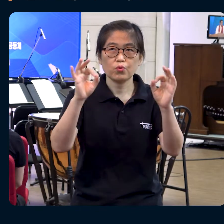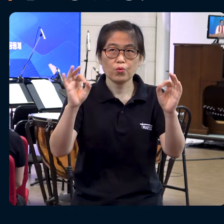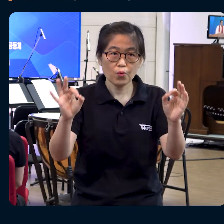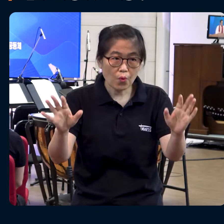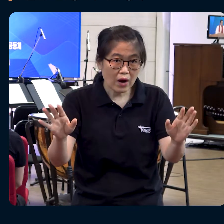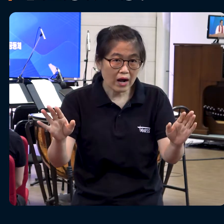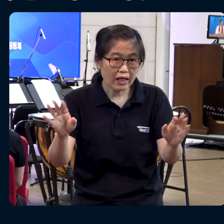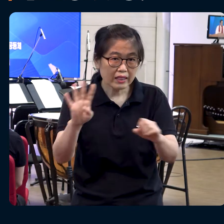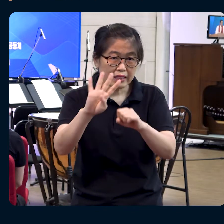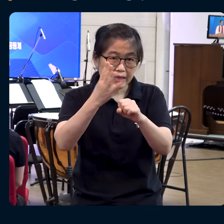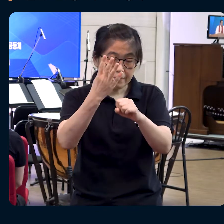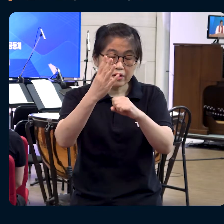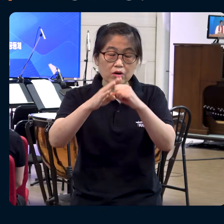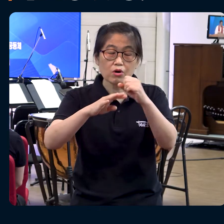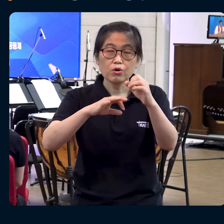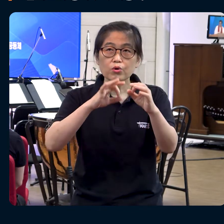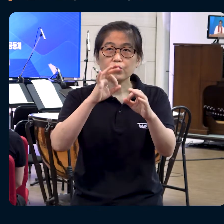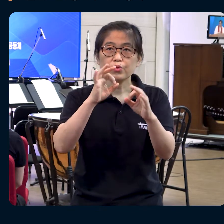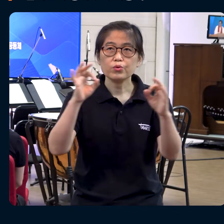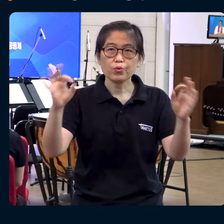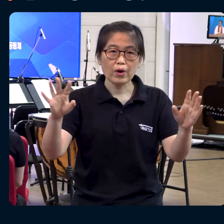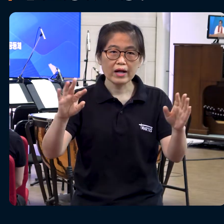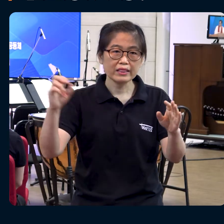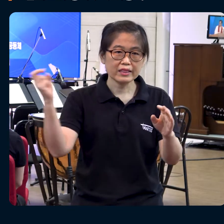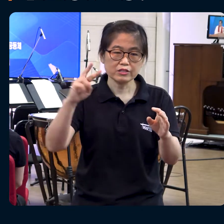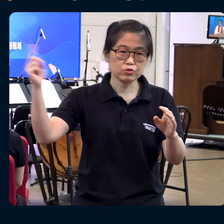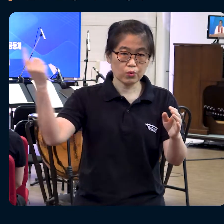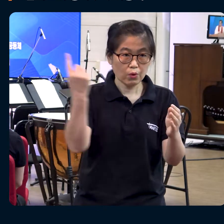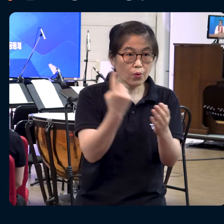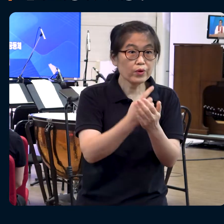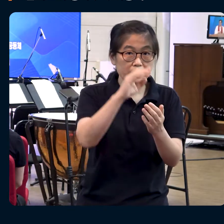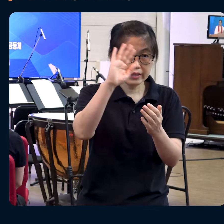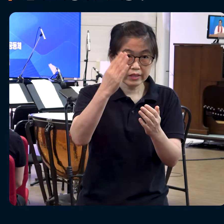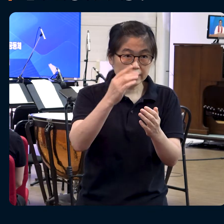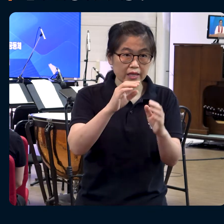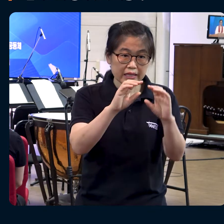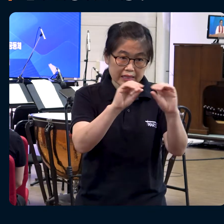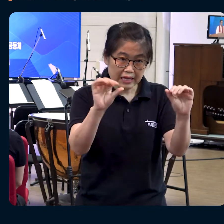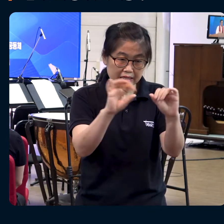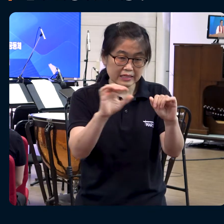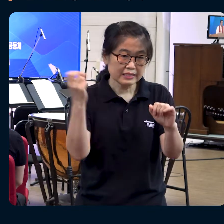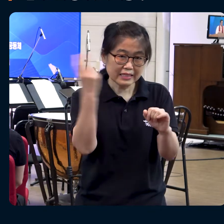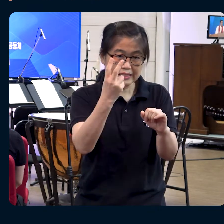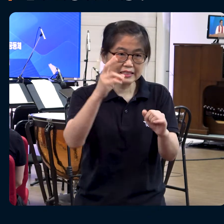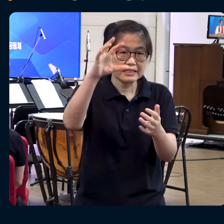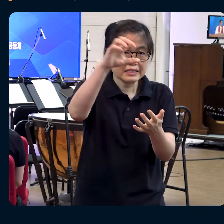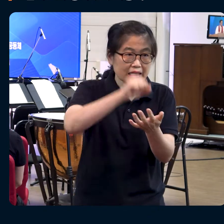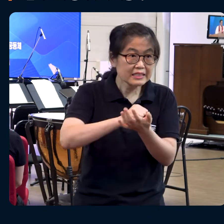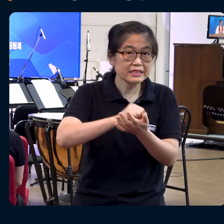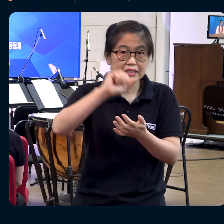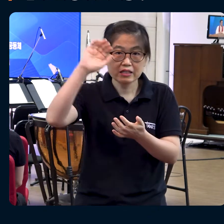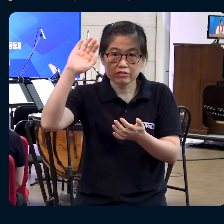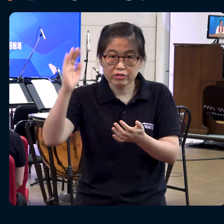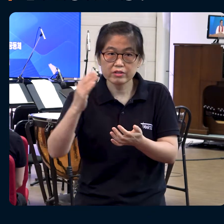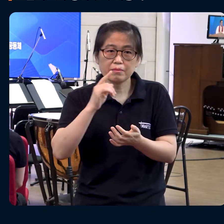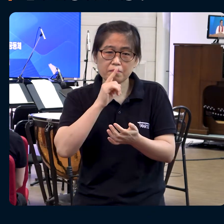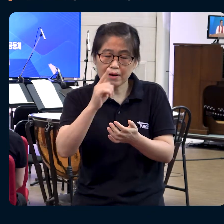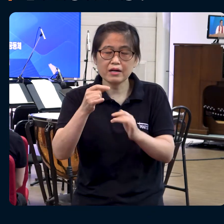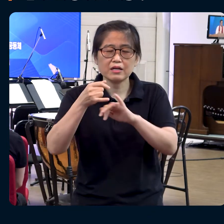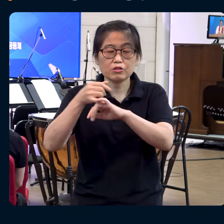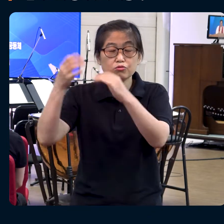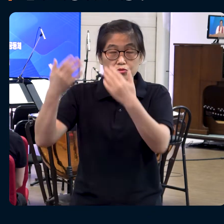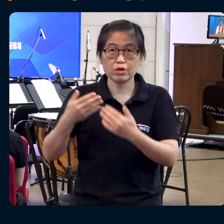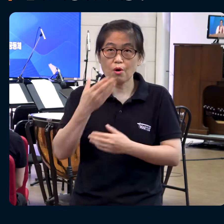있겠지만, 그러나 4대 만에 그들이 이 땅으로 돌아올 것이다. 이 땅을 차지할 것이다. 자손과 땅의 약속을 한꺼번에